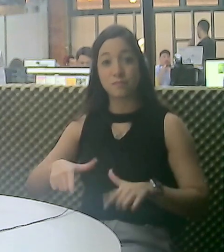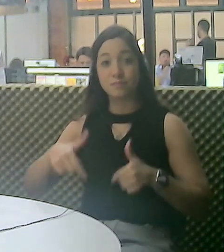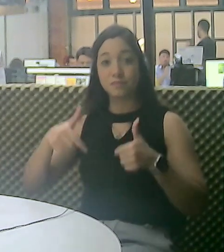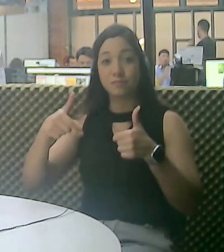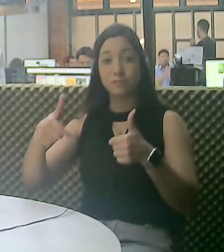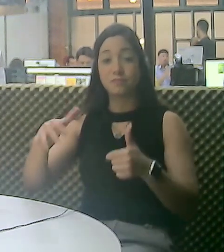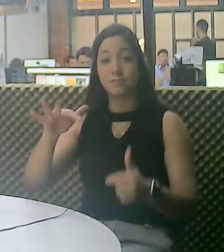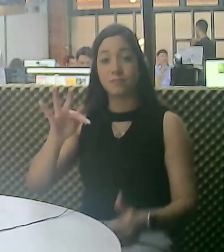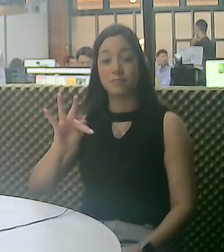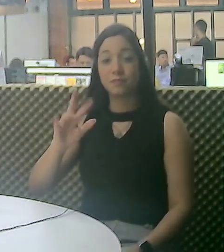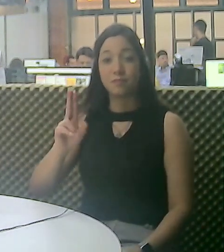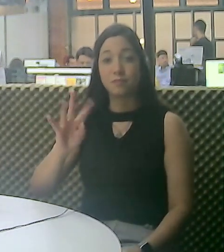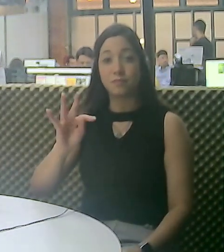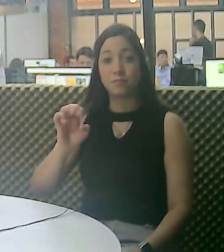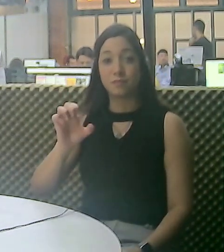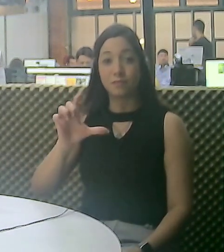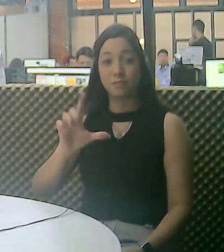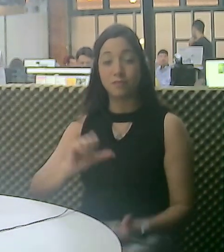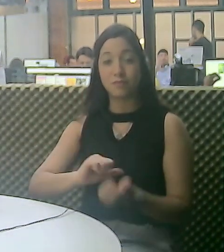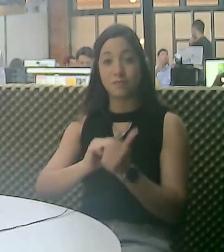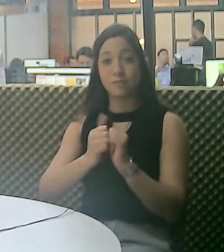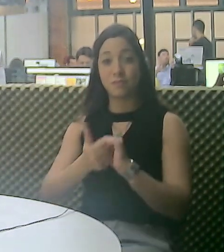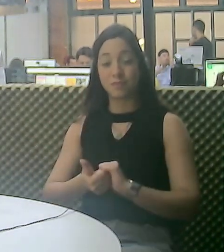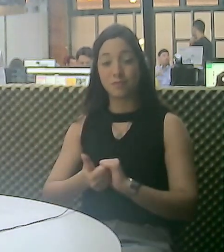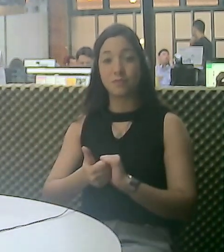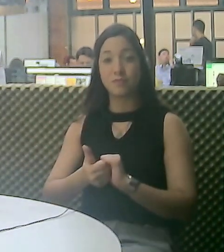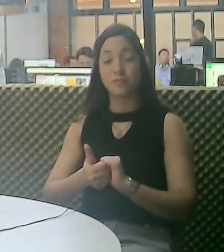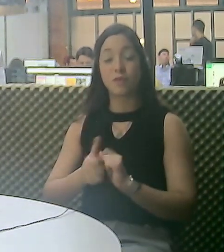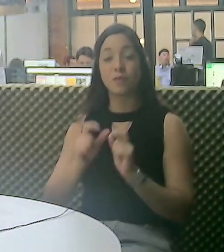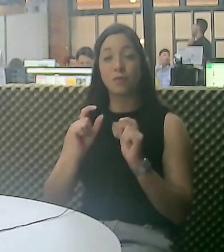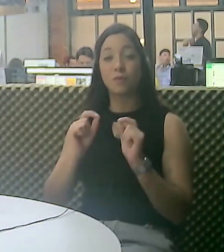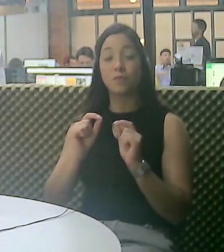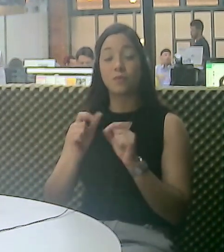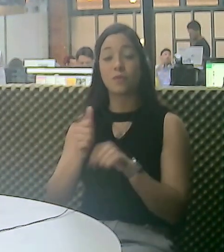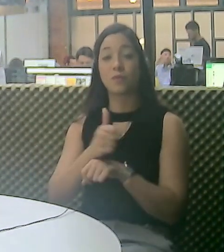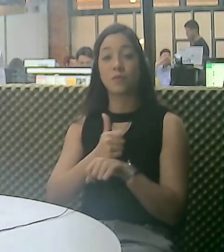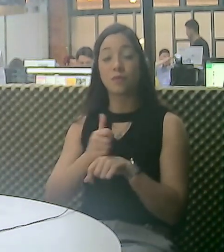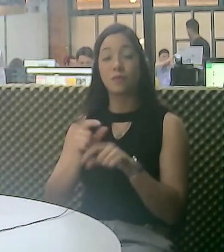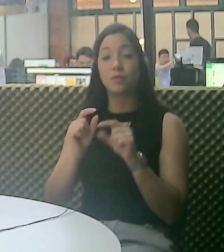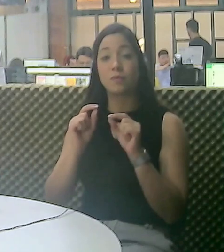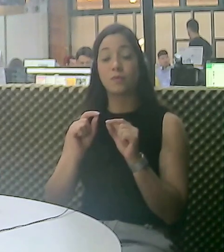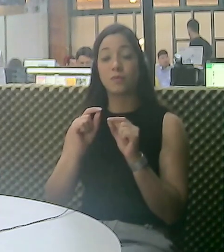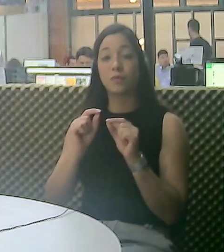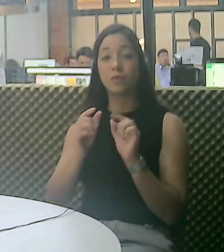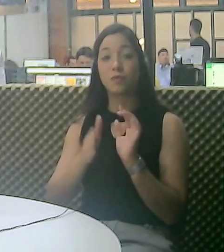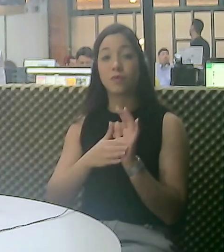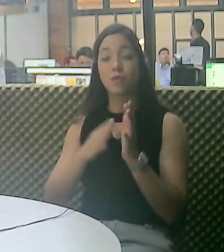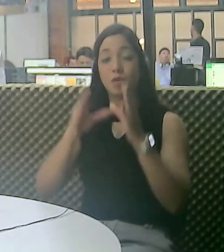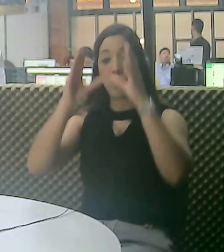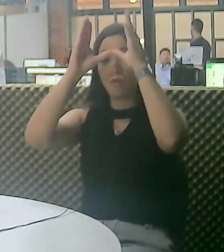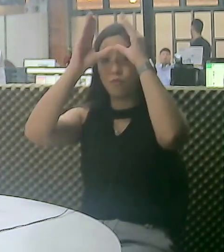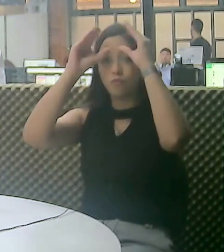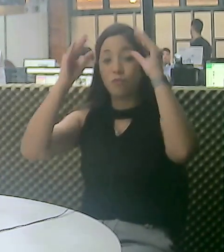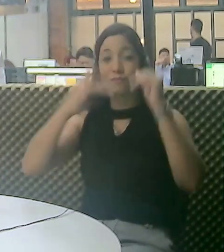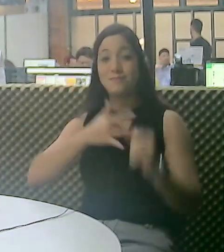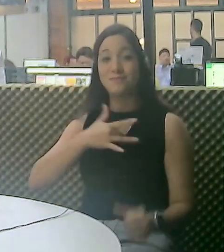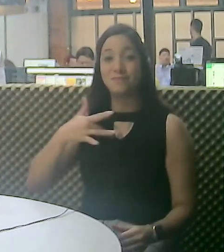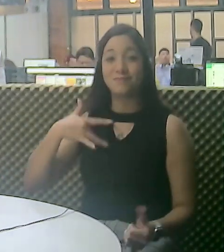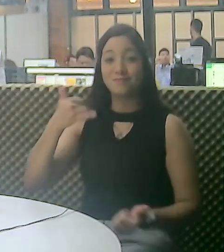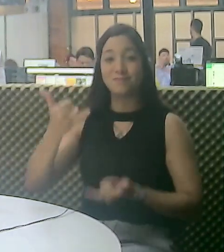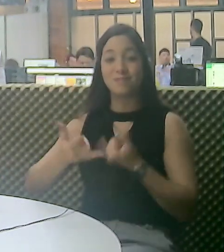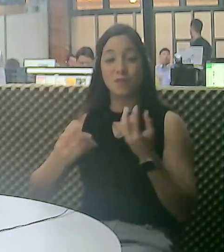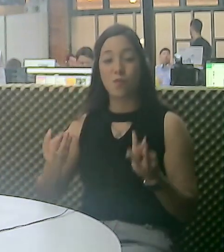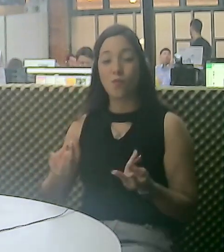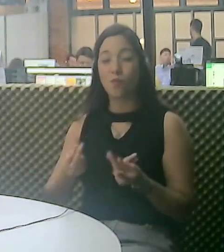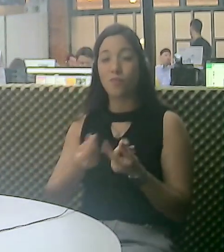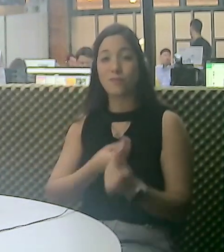Fundação Uberlandense do Turismo, Esporte e Lazer buscam, sobretudo, proporcionar ainda mais conforto, saúde, diversão e